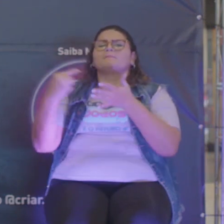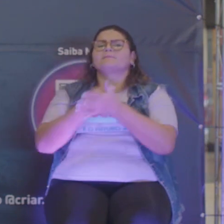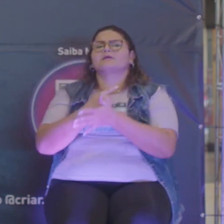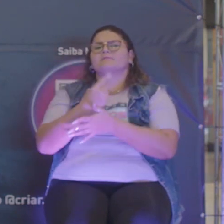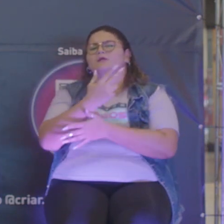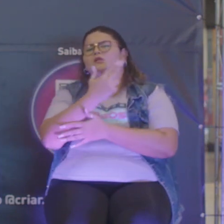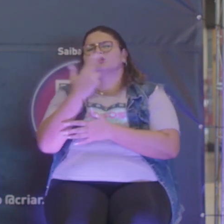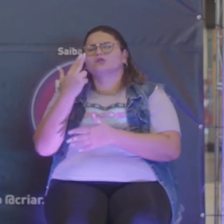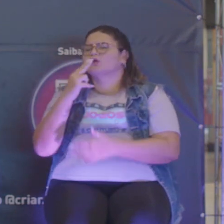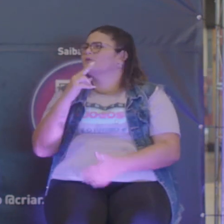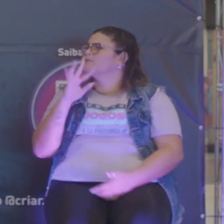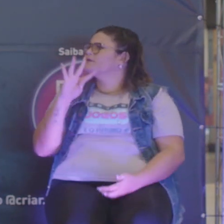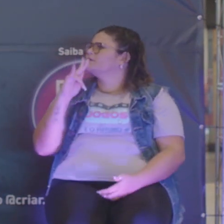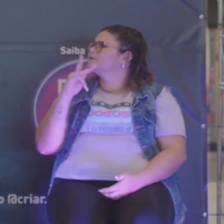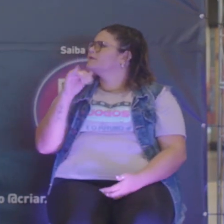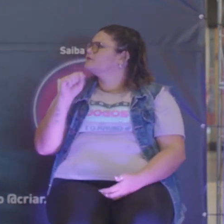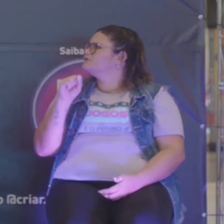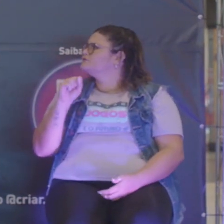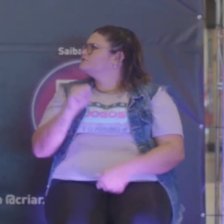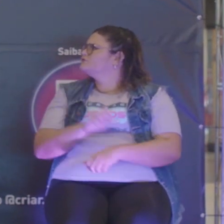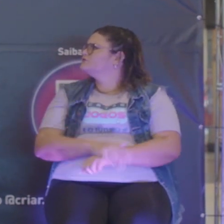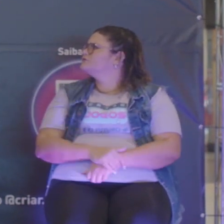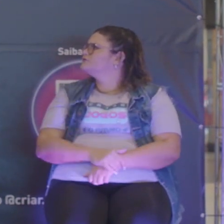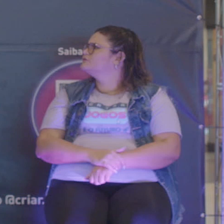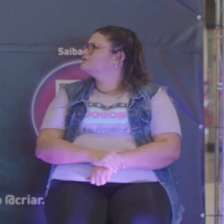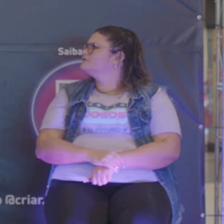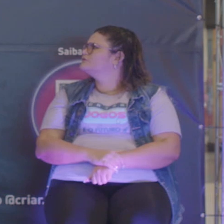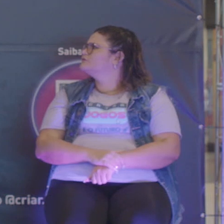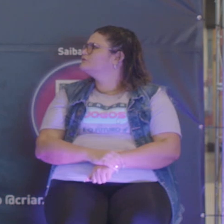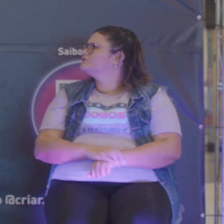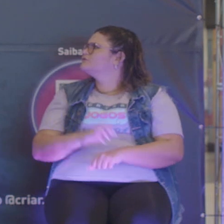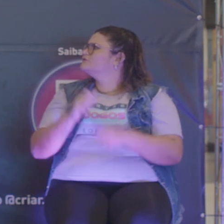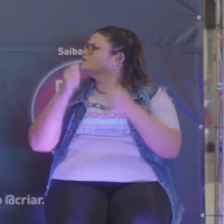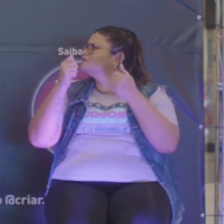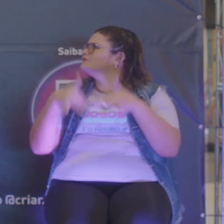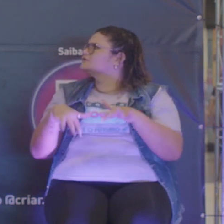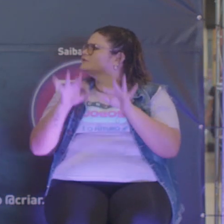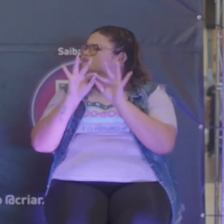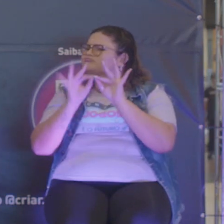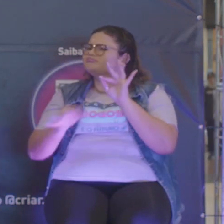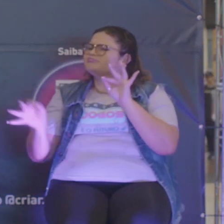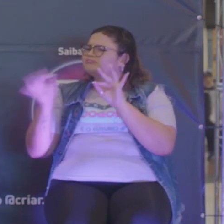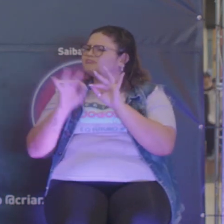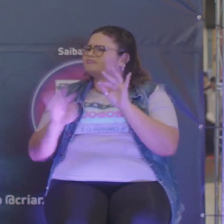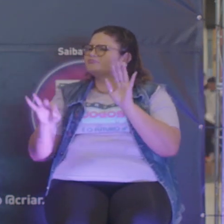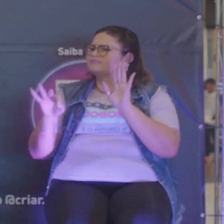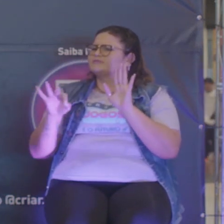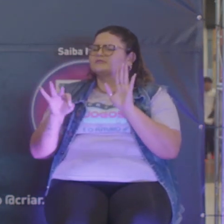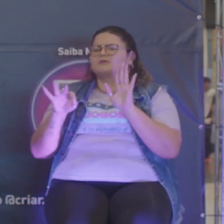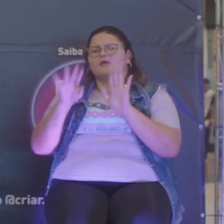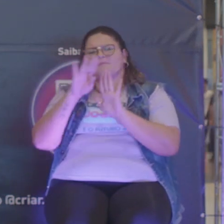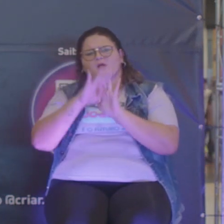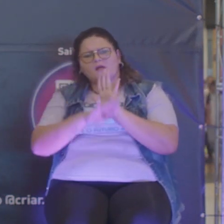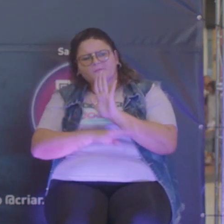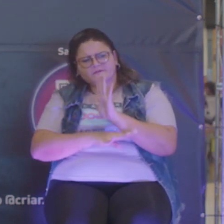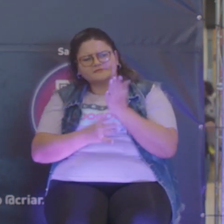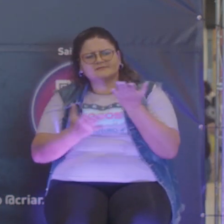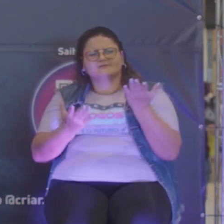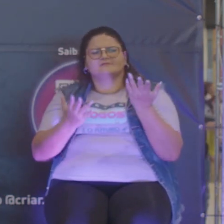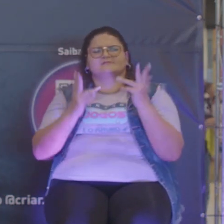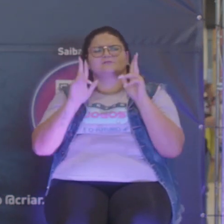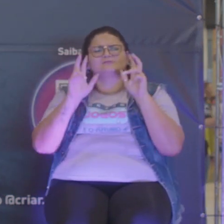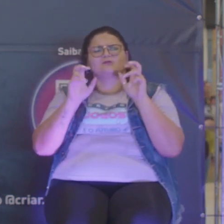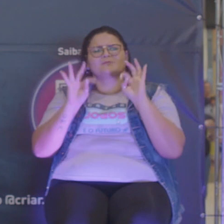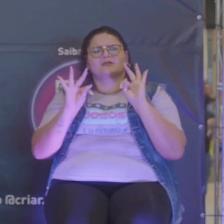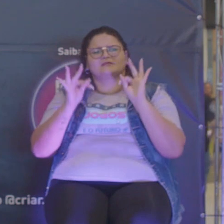é o seu nome? Eu falei, Thaís. Eles falaram, Thaís, você está falando muito que programação, né, essa parte